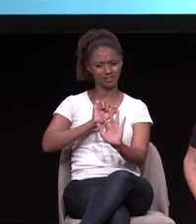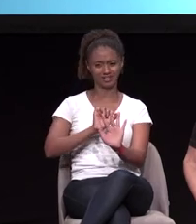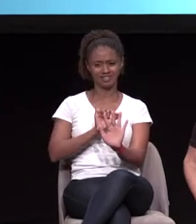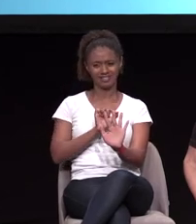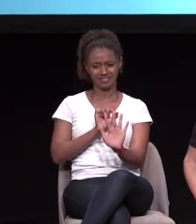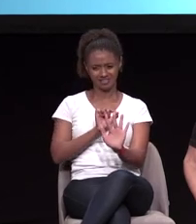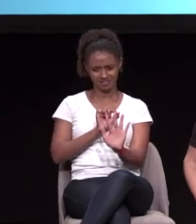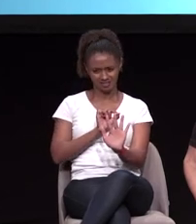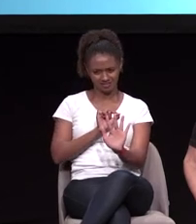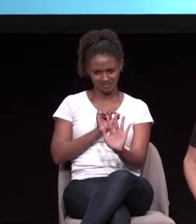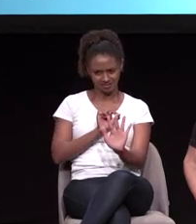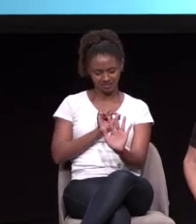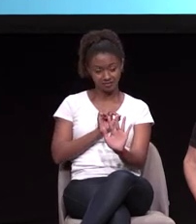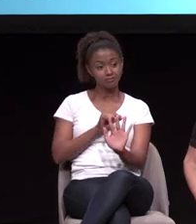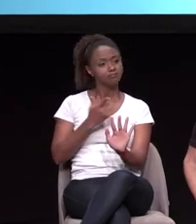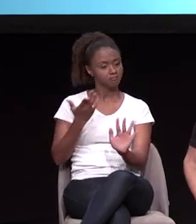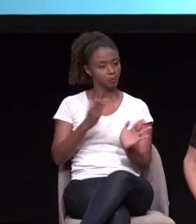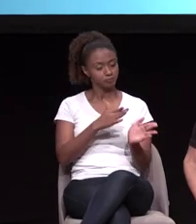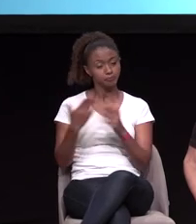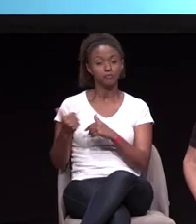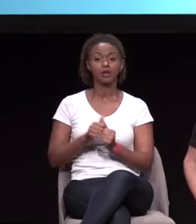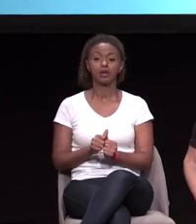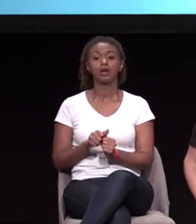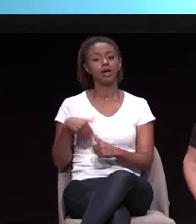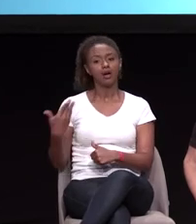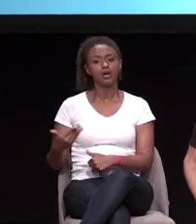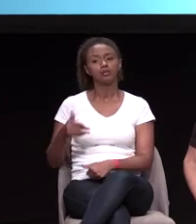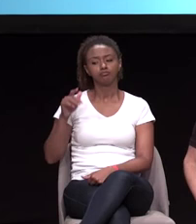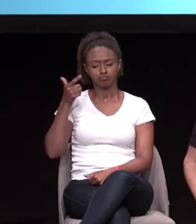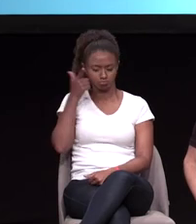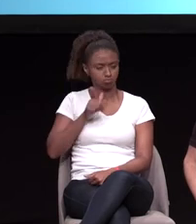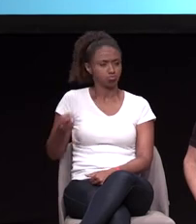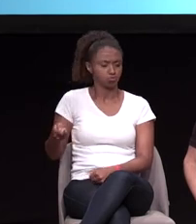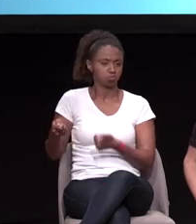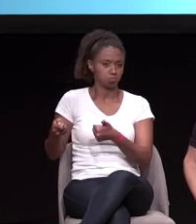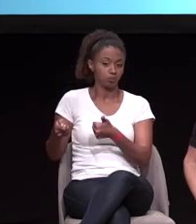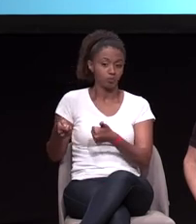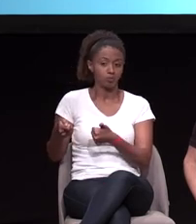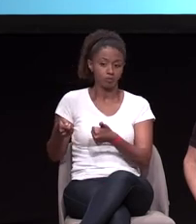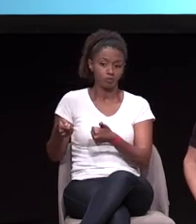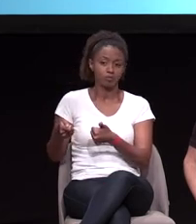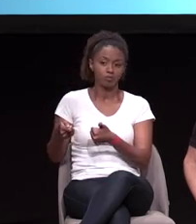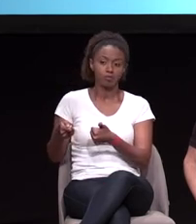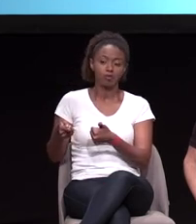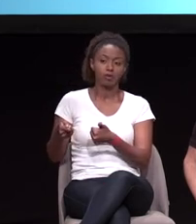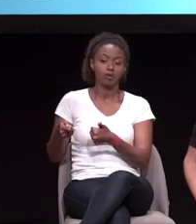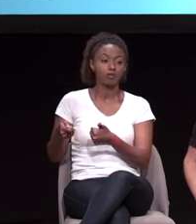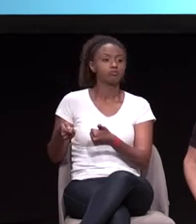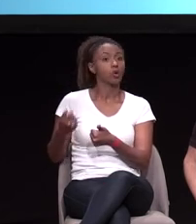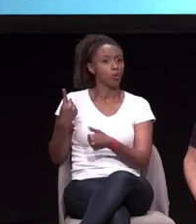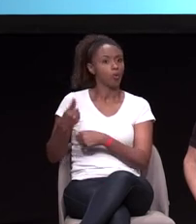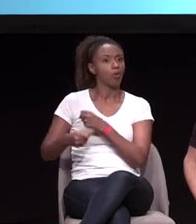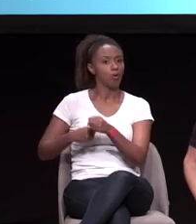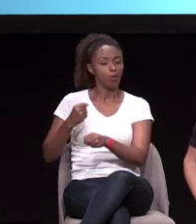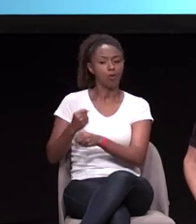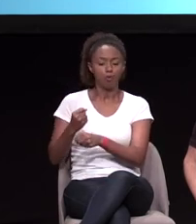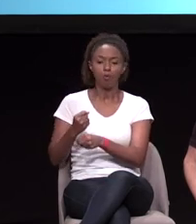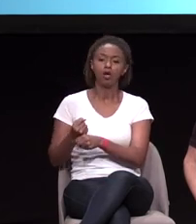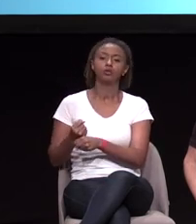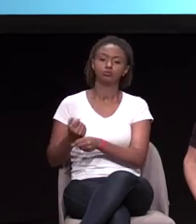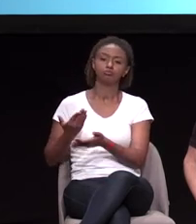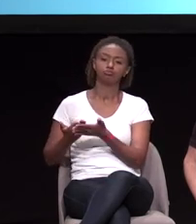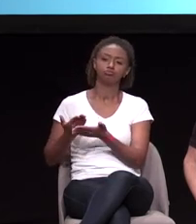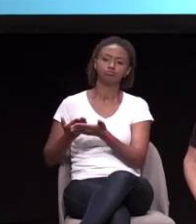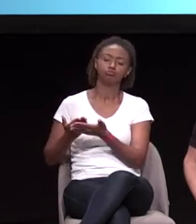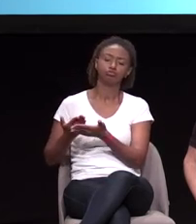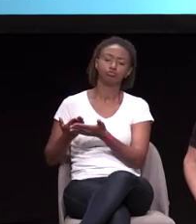aí ele ganha essa bolsa pra passar um ano estudando fazer seus cadernos